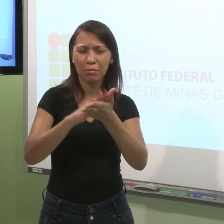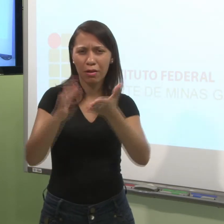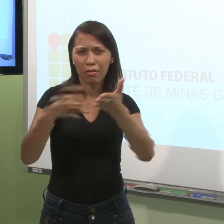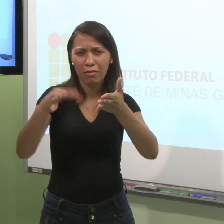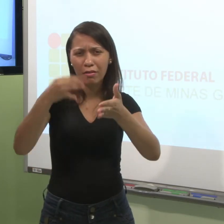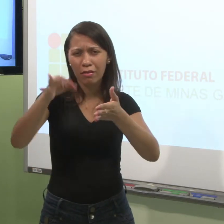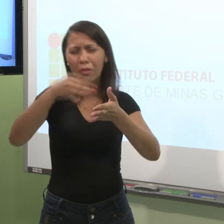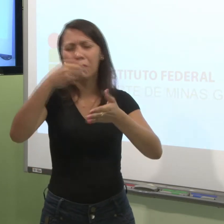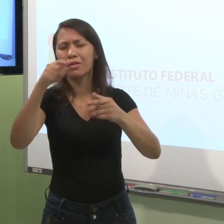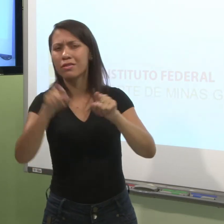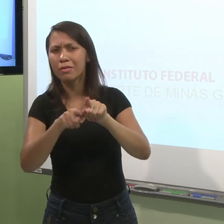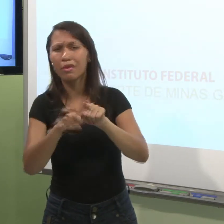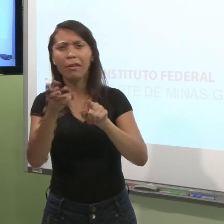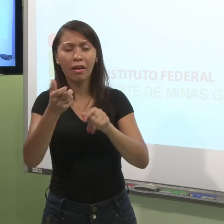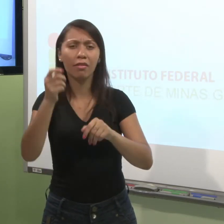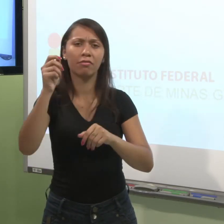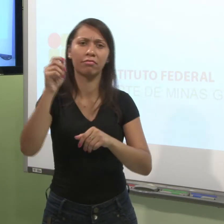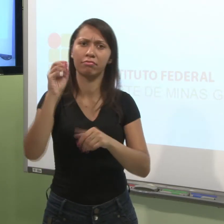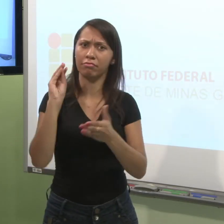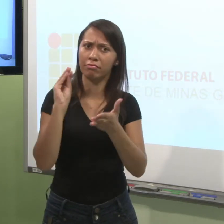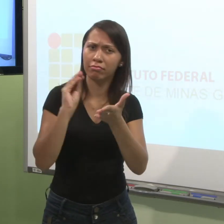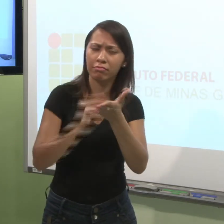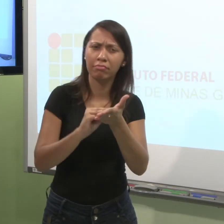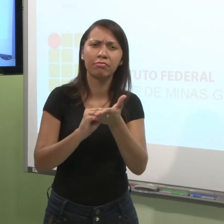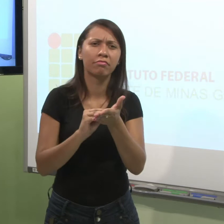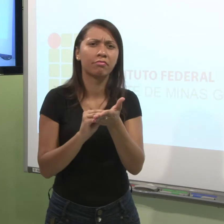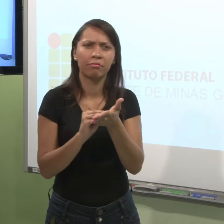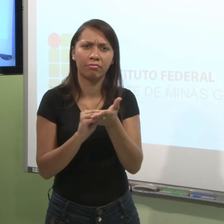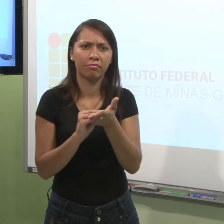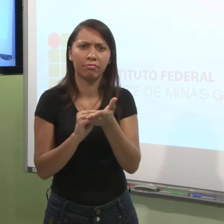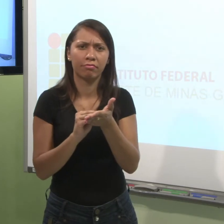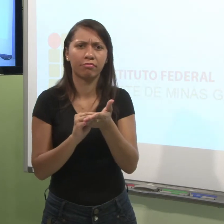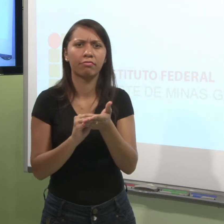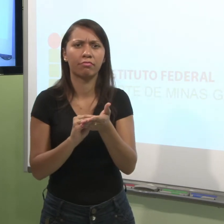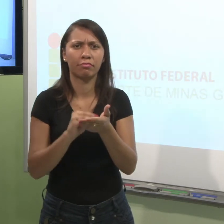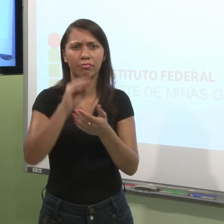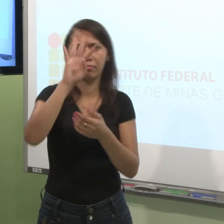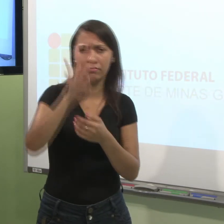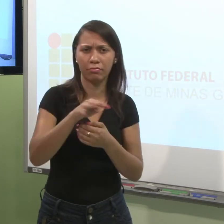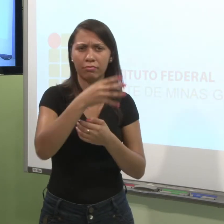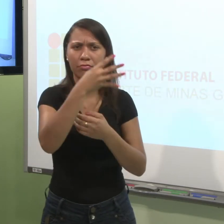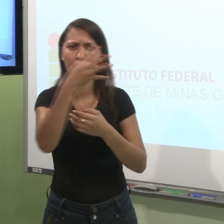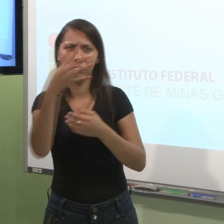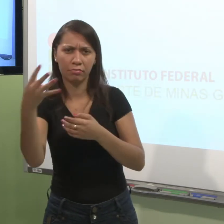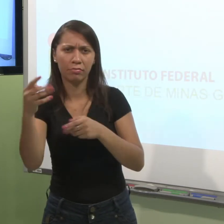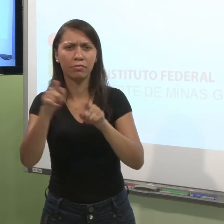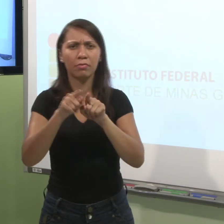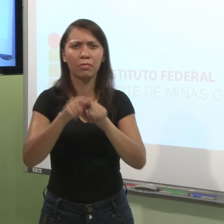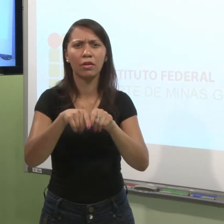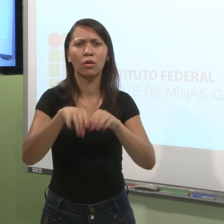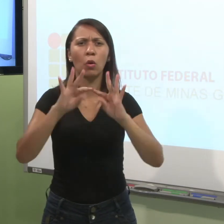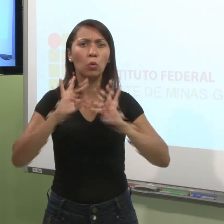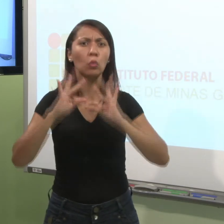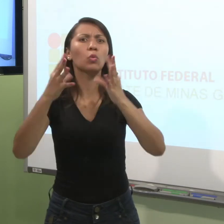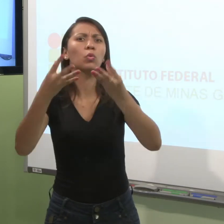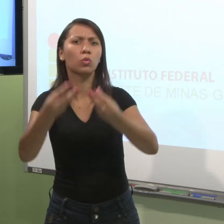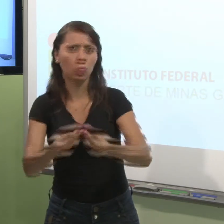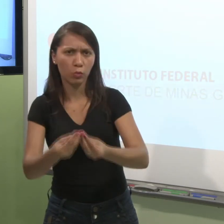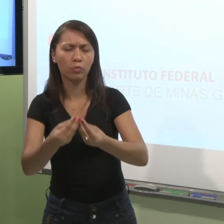e marcar se deseja imprimir a planilha selecionada ou a pasta de trabalho inteira.